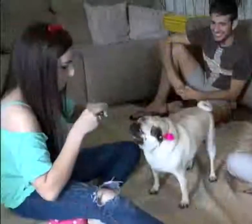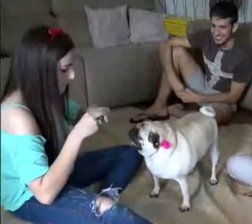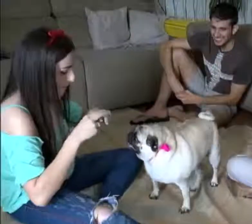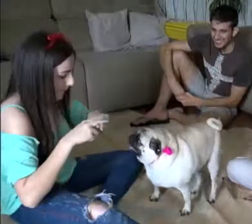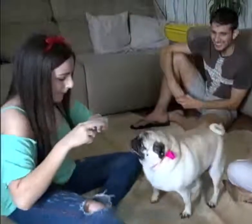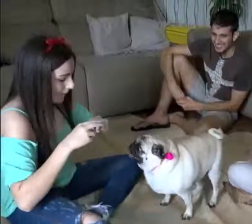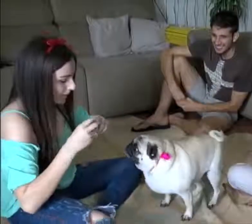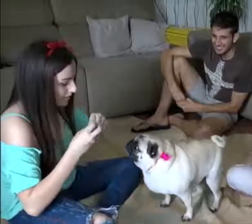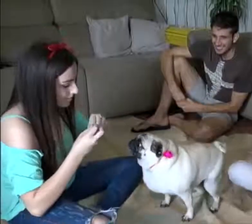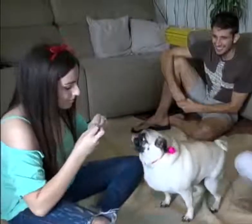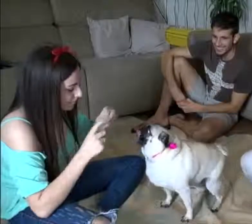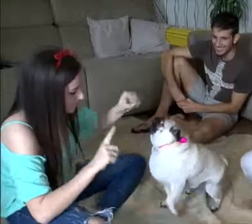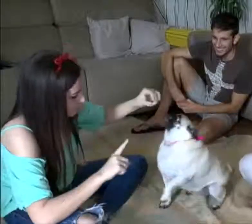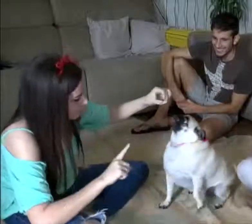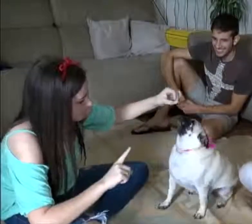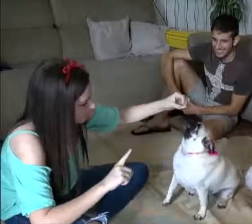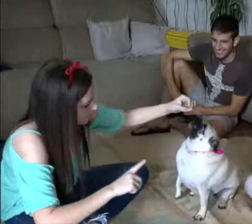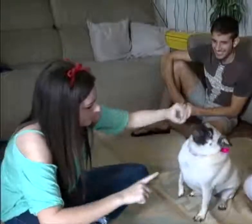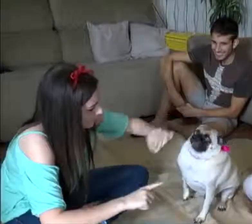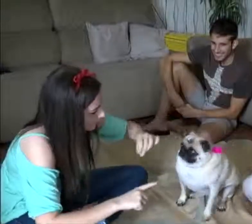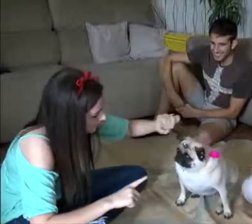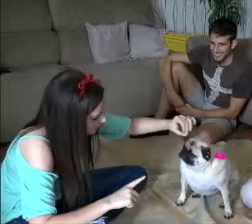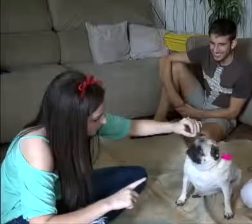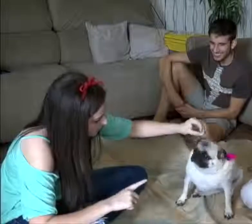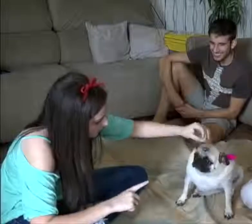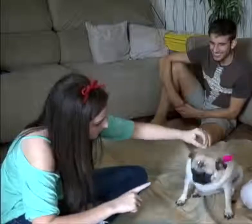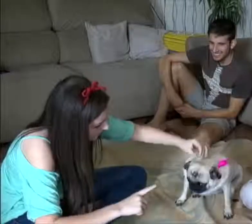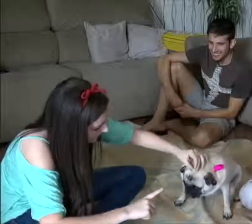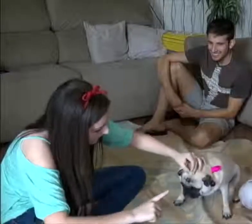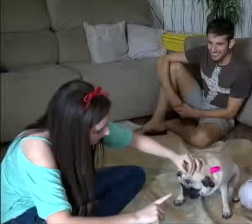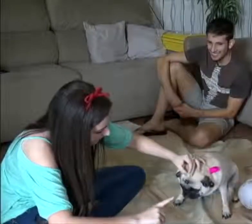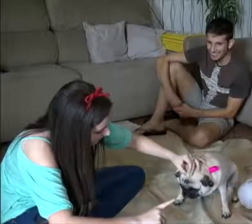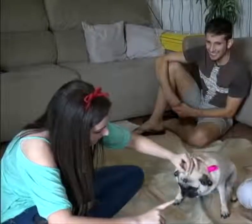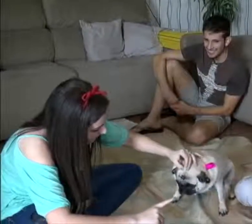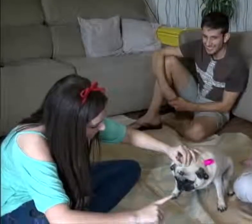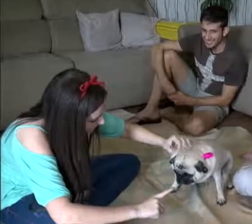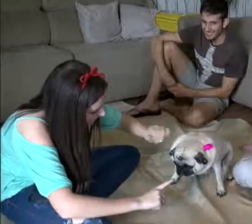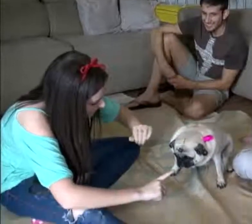Claro que, como todo adestramento, tem uma recompensa gostosa.